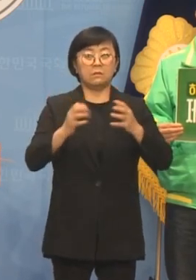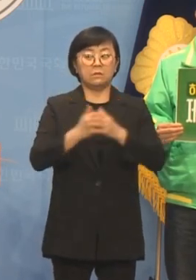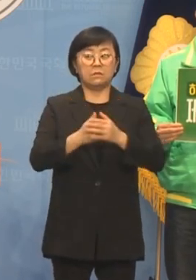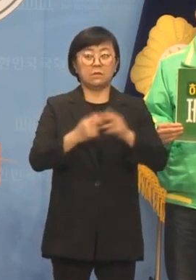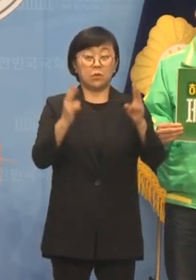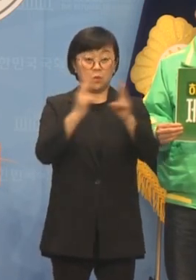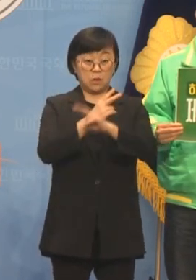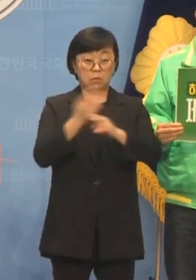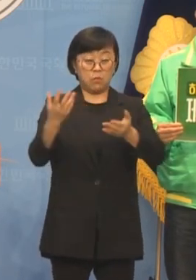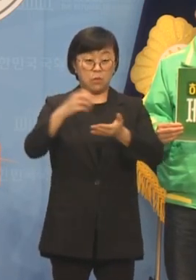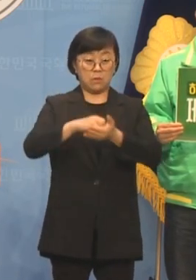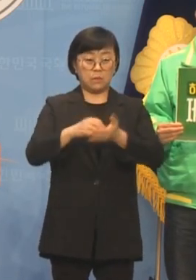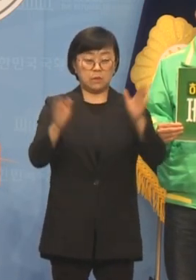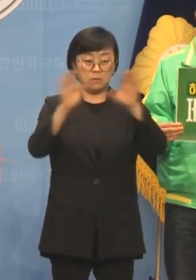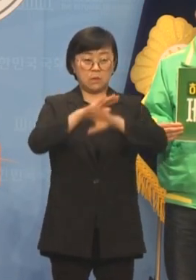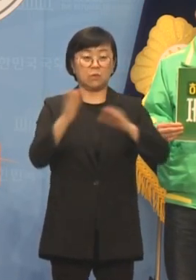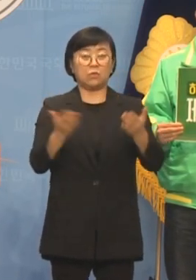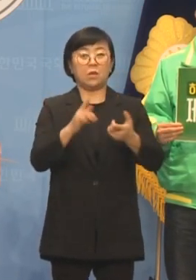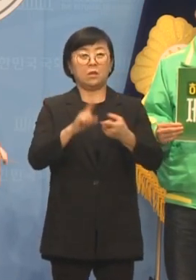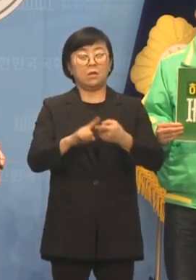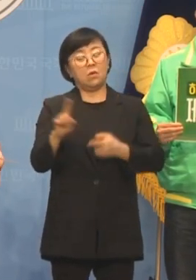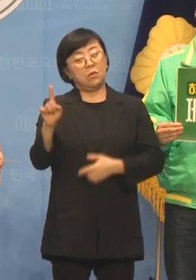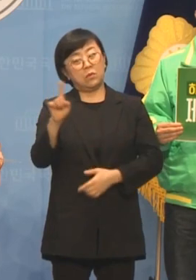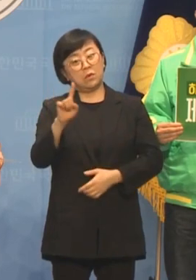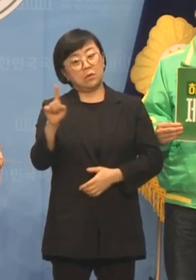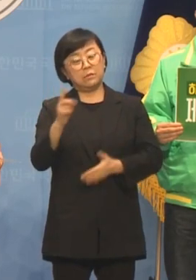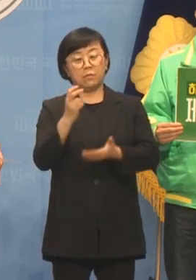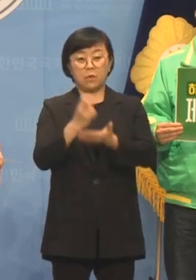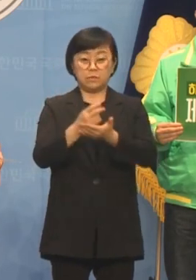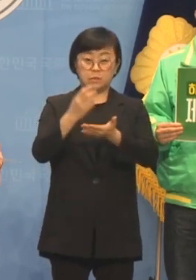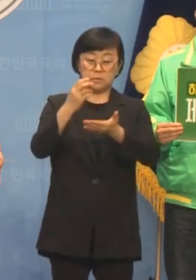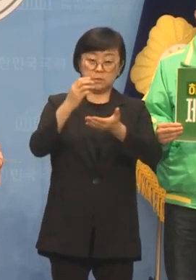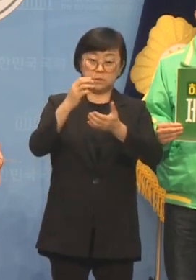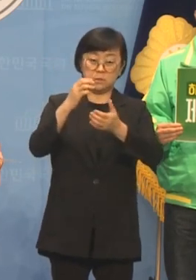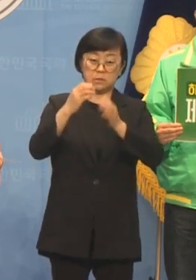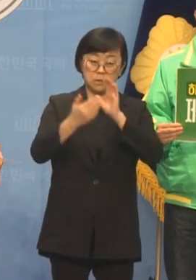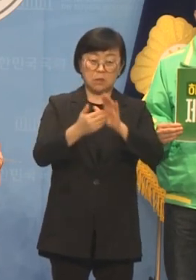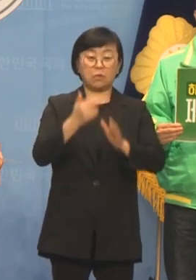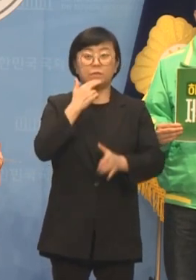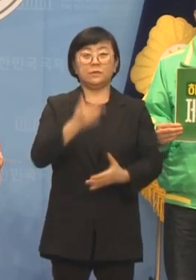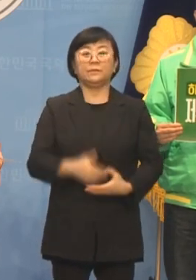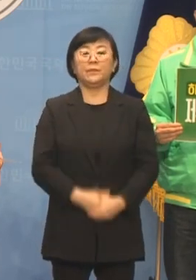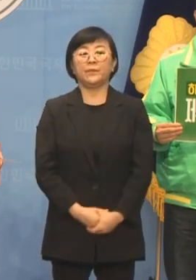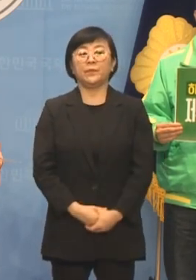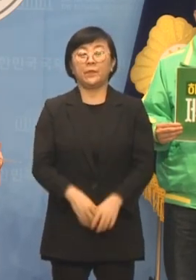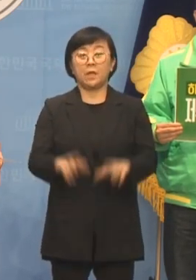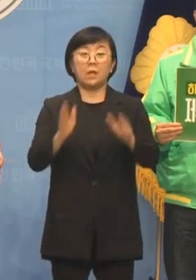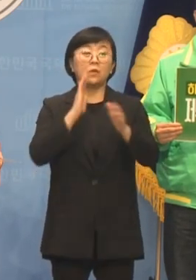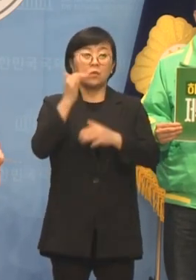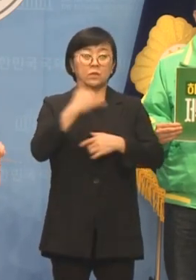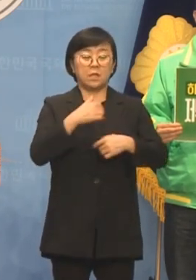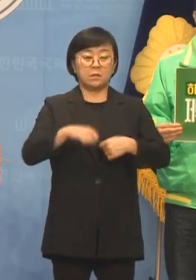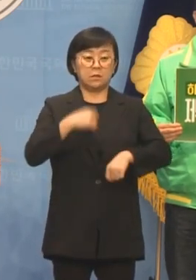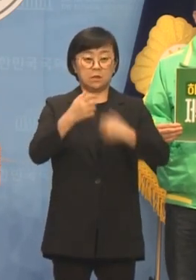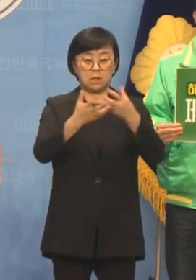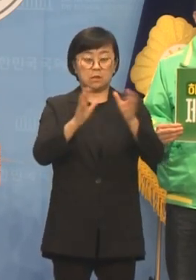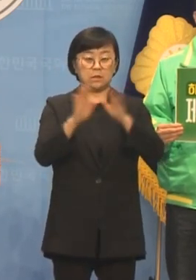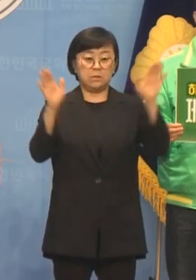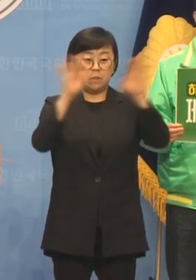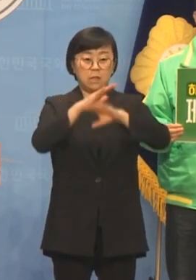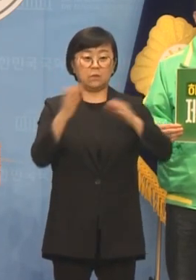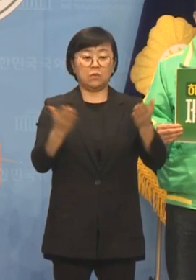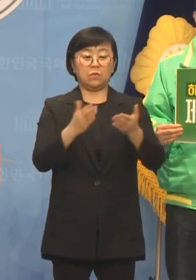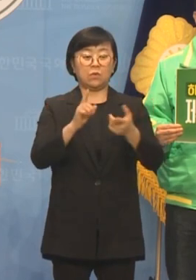교대제를 포함한 심야 노동에 대한 어떠한 제안도 두고 있지 않습니다 이제 녹색 정의당은 심야